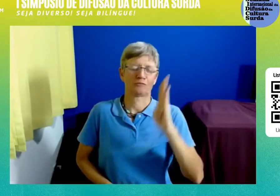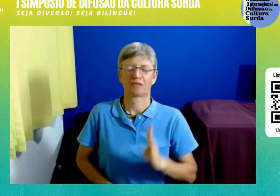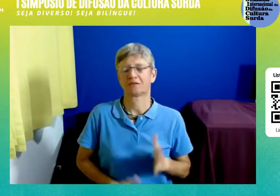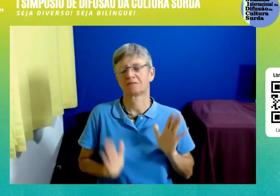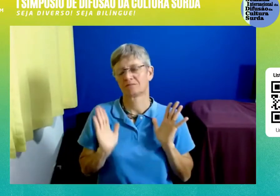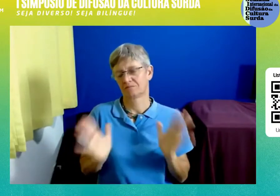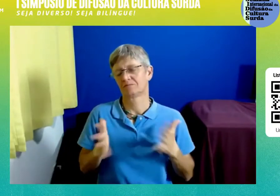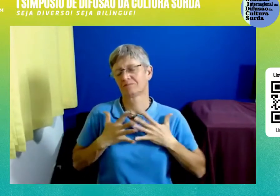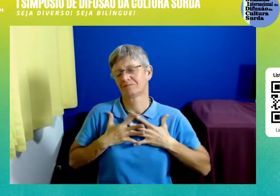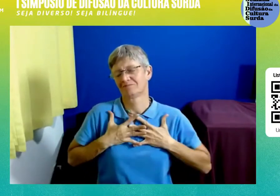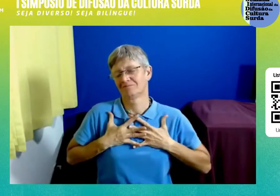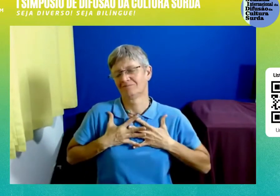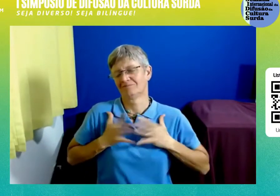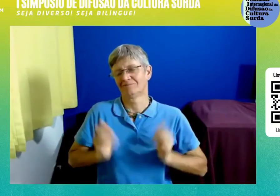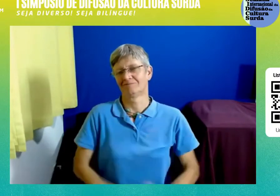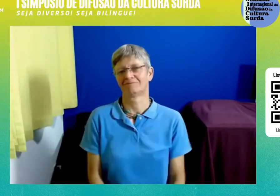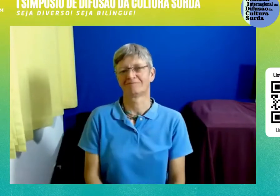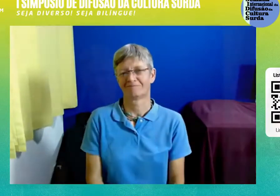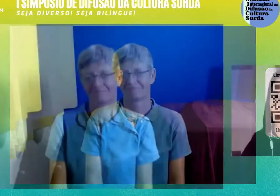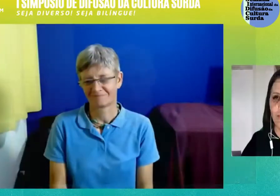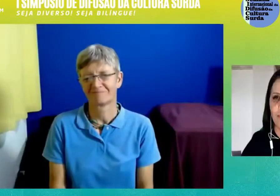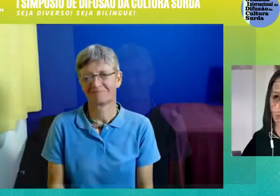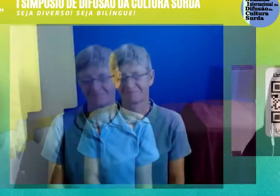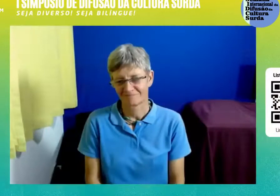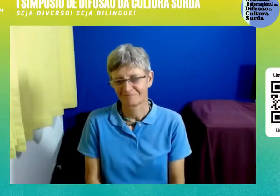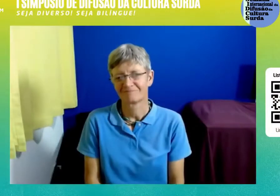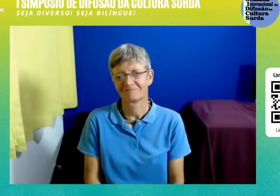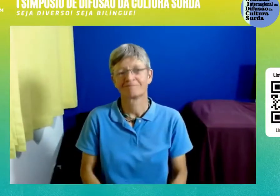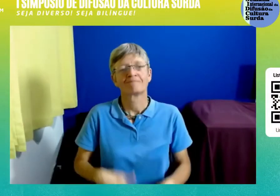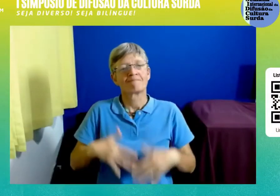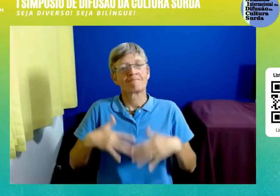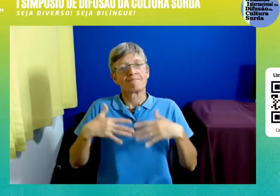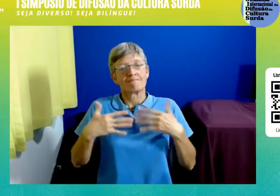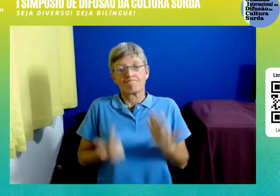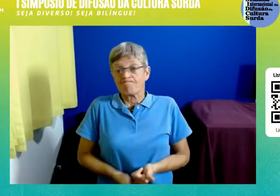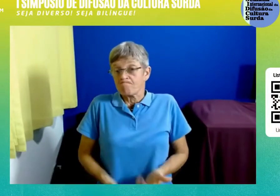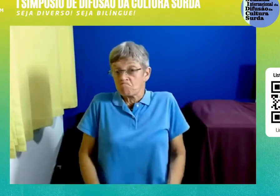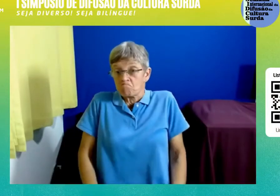Foi um prazer estar aqui. Eu gosto muito de estar aqui no Brasil.